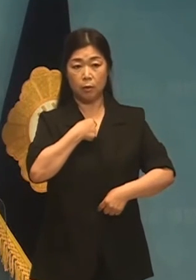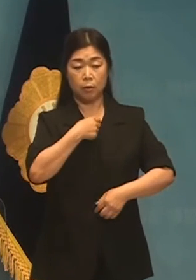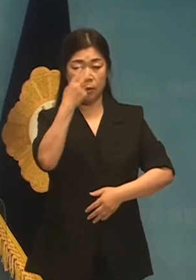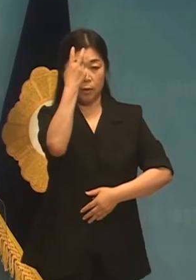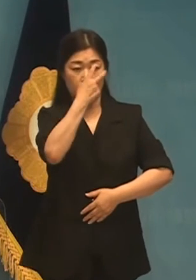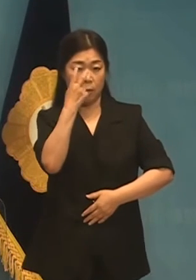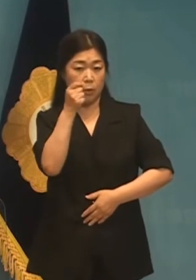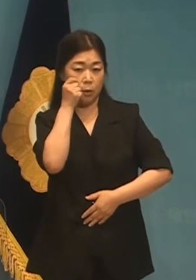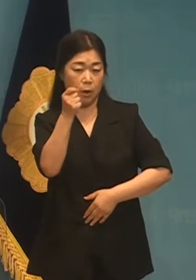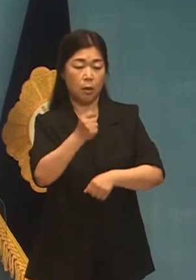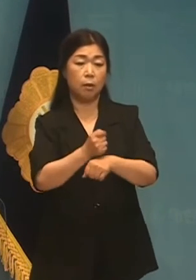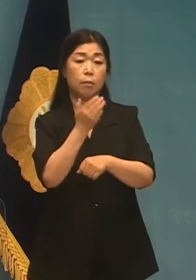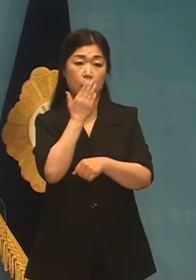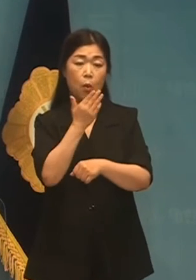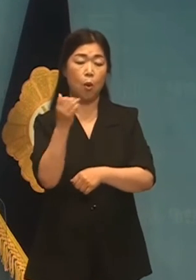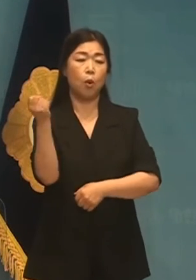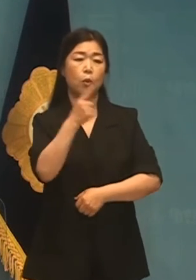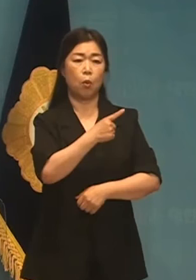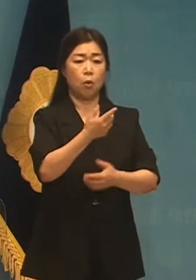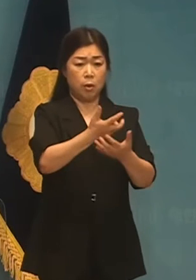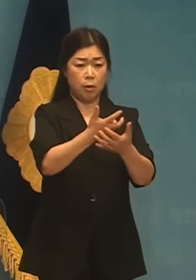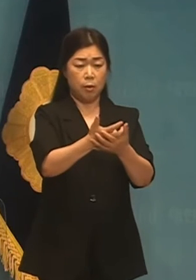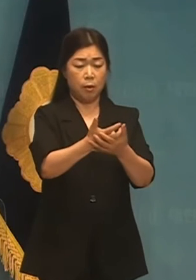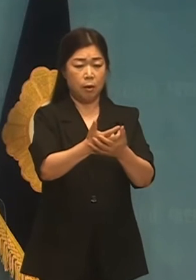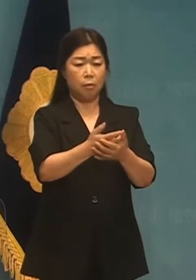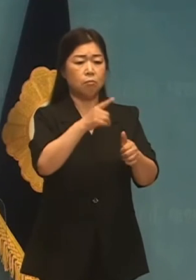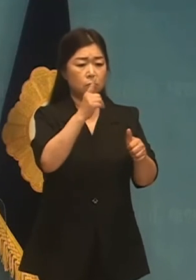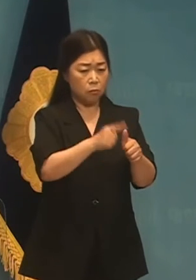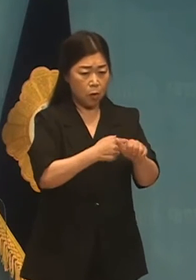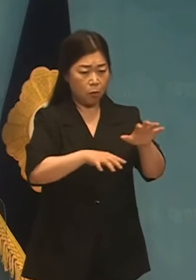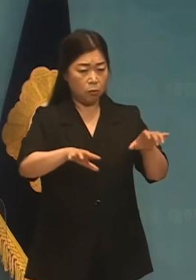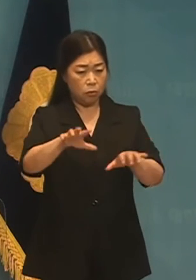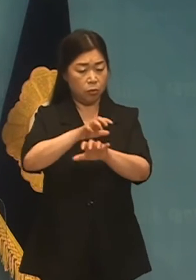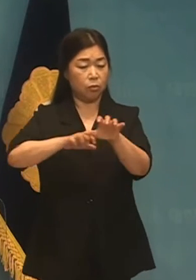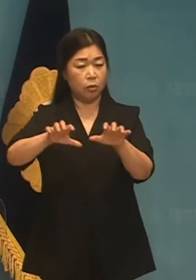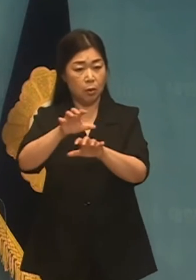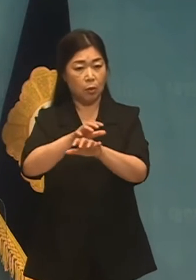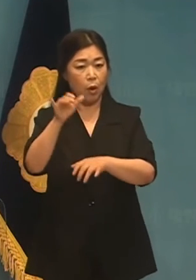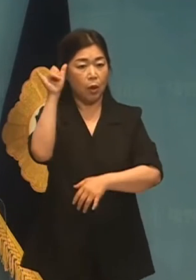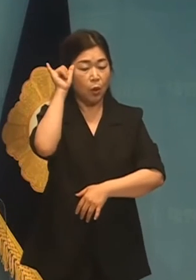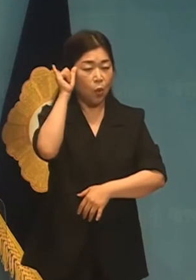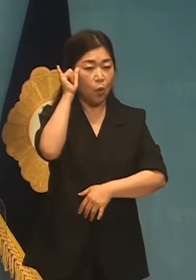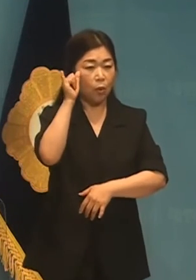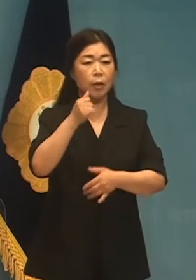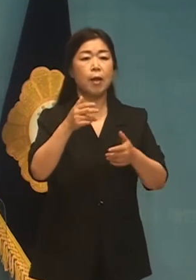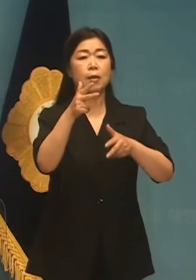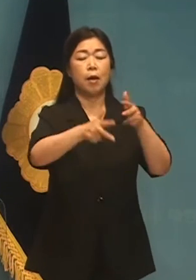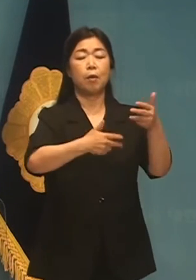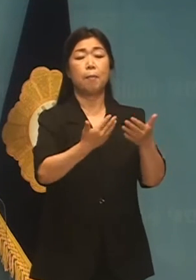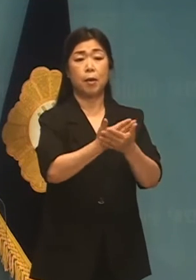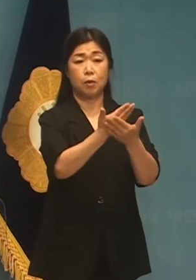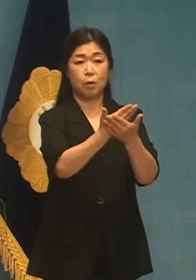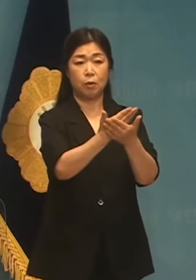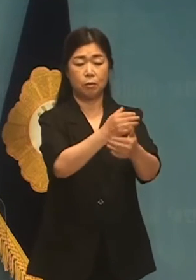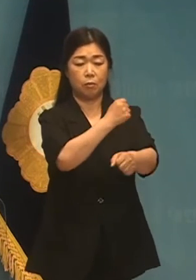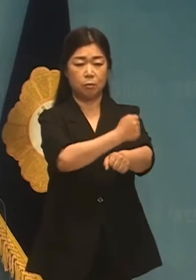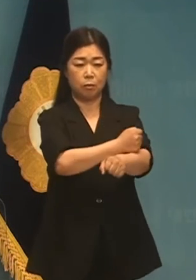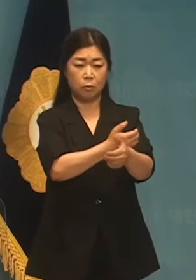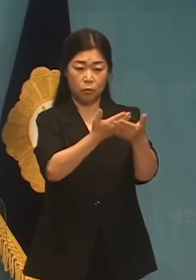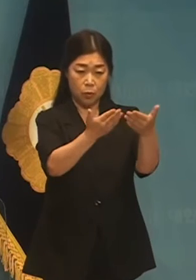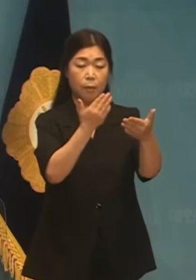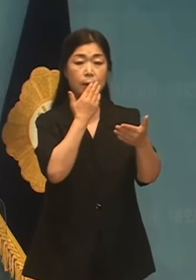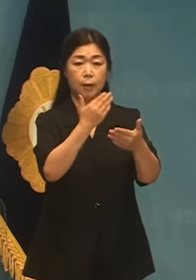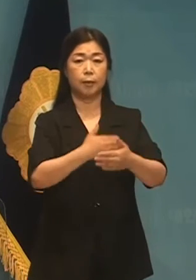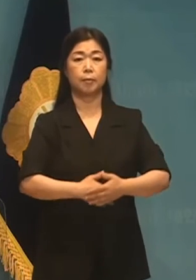가능해질 뿐만 아니라 데이터가 물처럼 흘러 인공지능 산업의 발전에도 크게 기여할 수